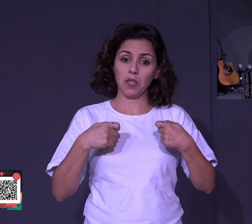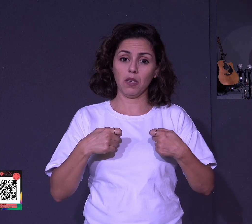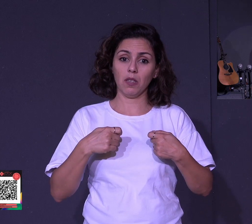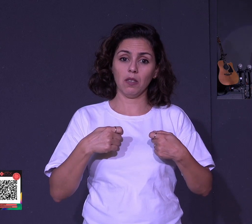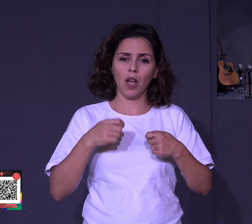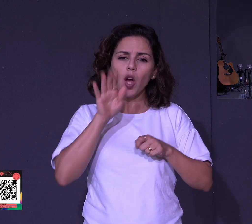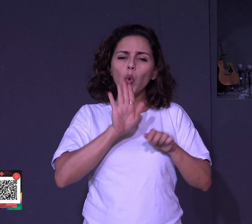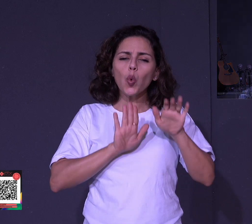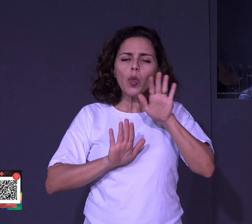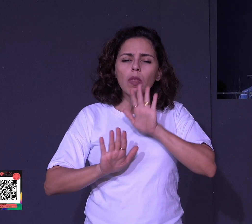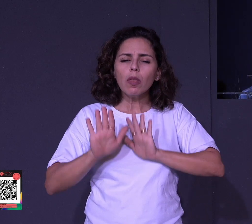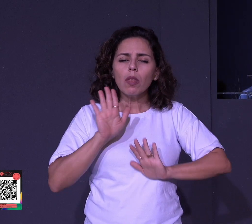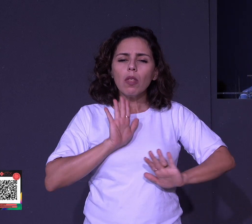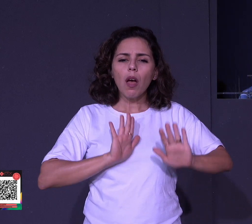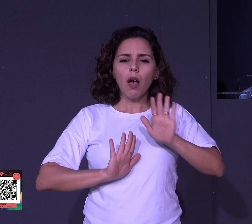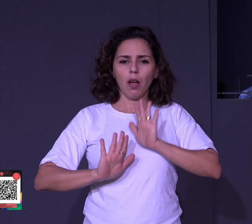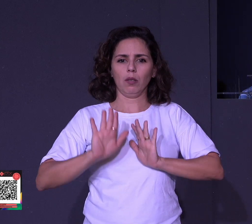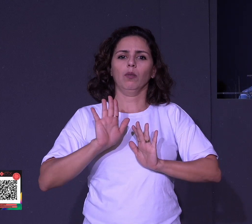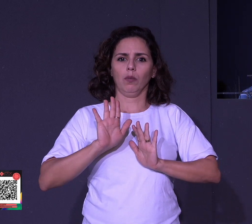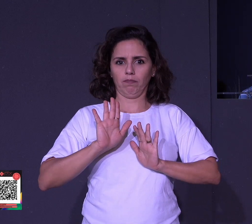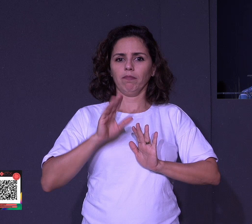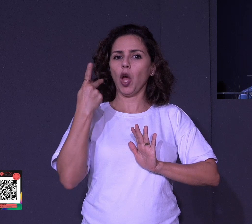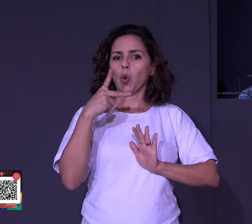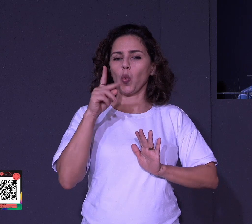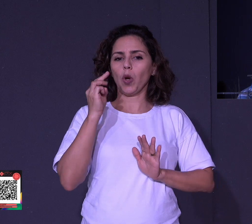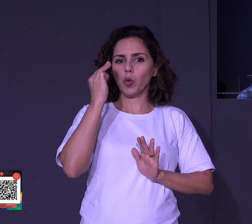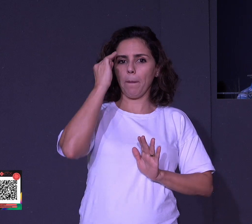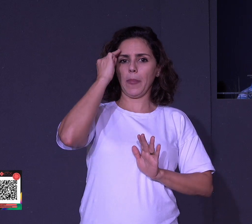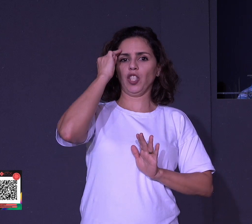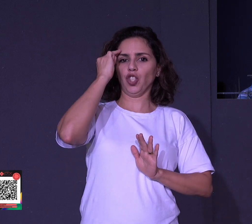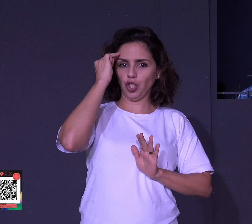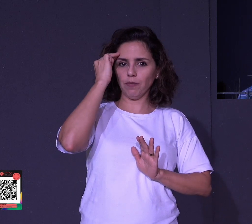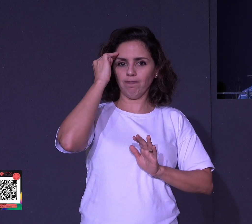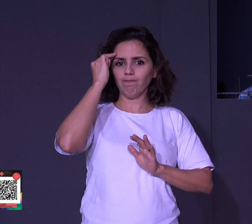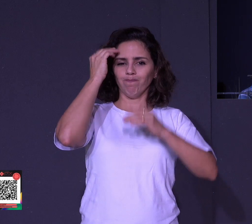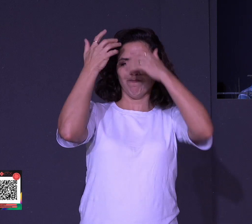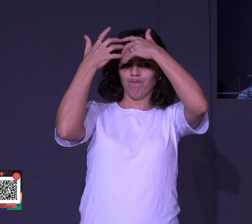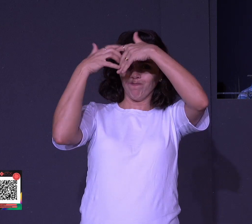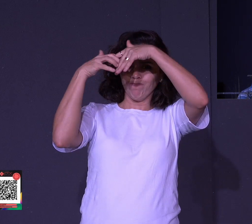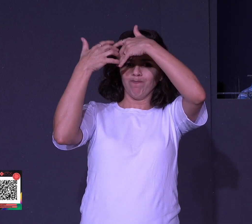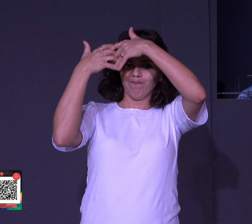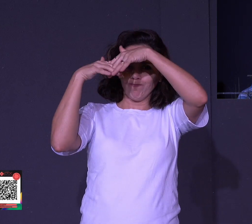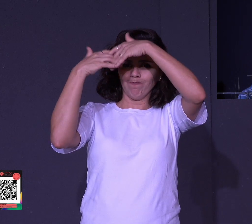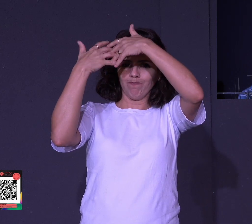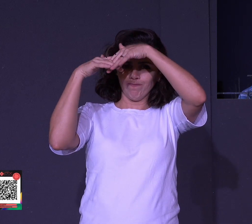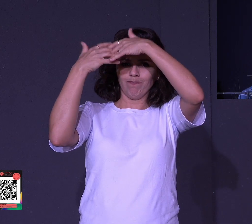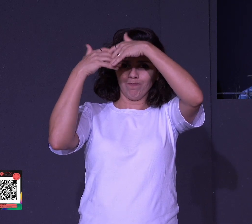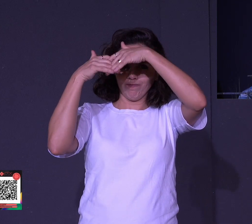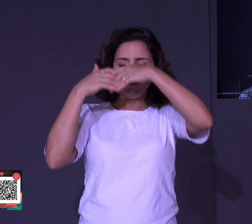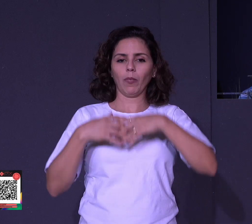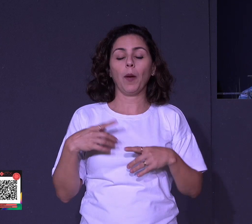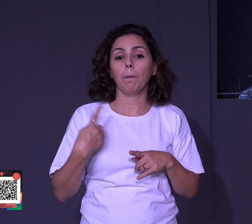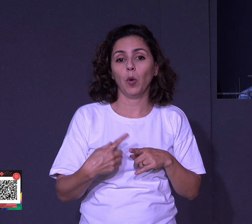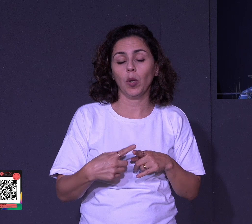Então, a verdade de Romanos 12, 2 é a seguinte: se o mundo conseguir controlar a sua maneira de pensar e